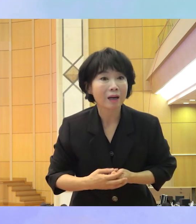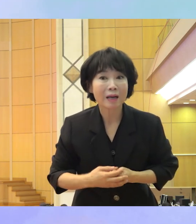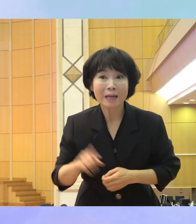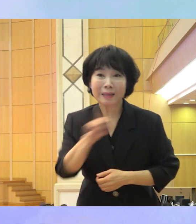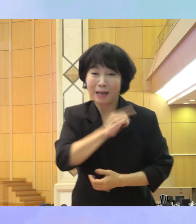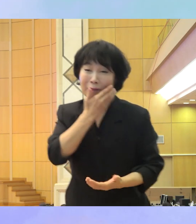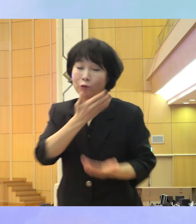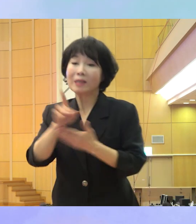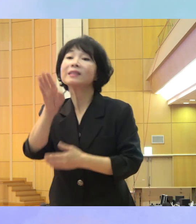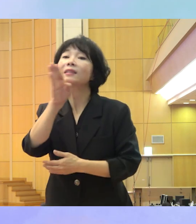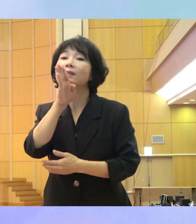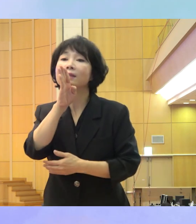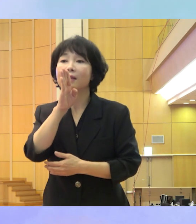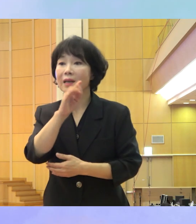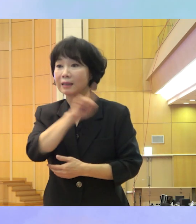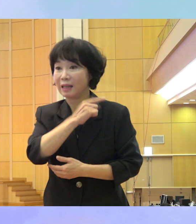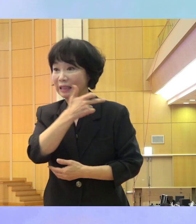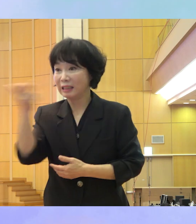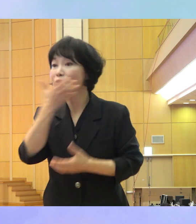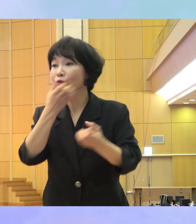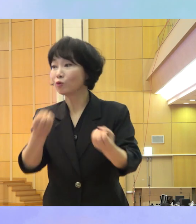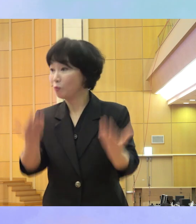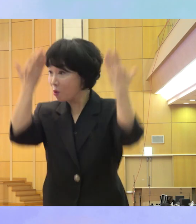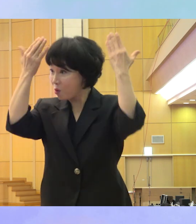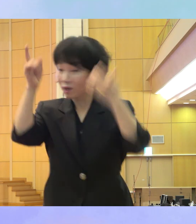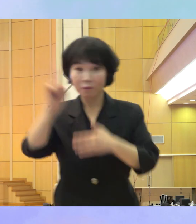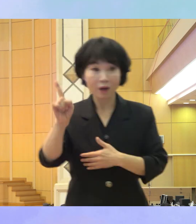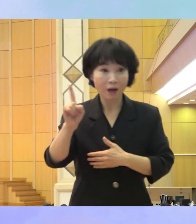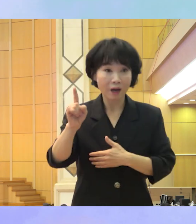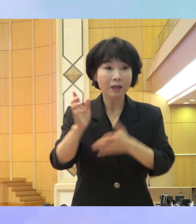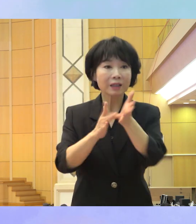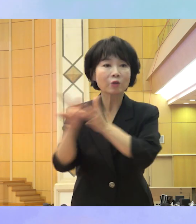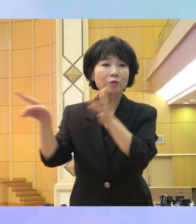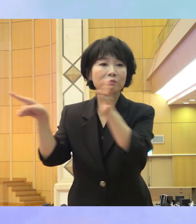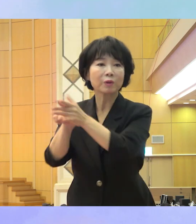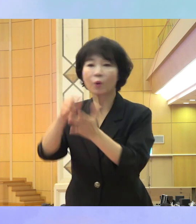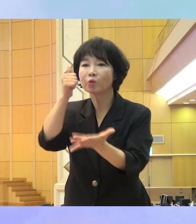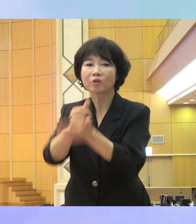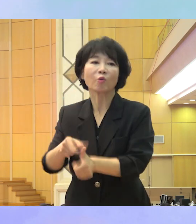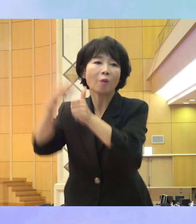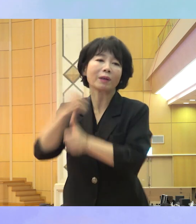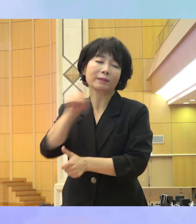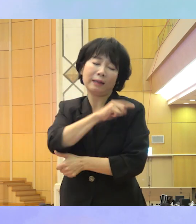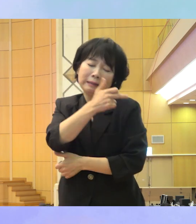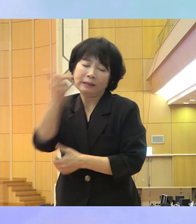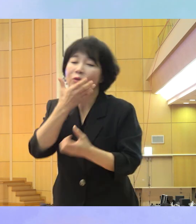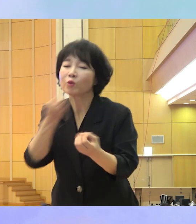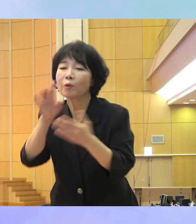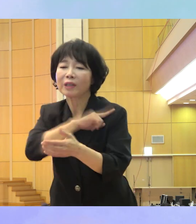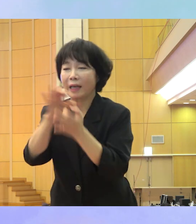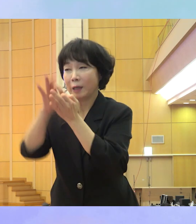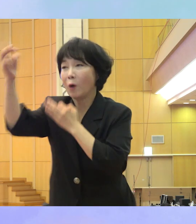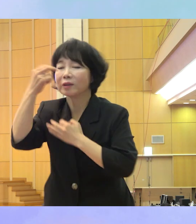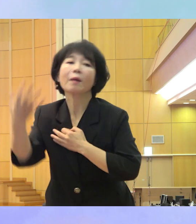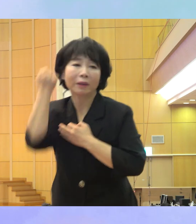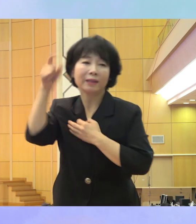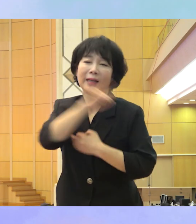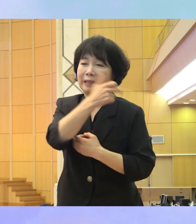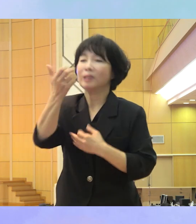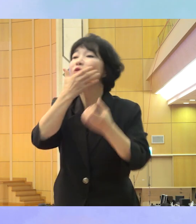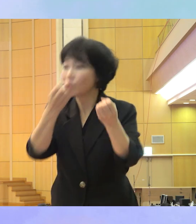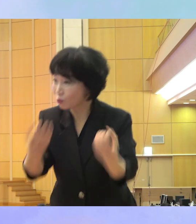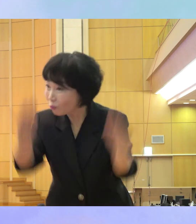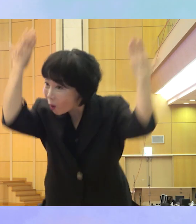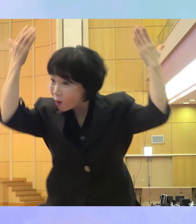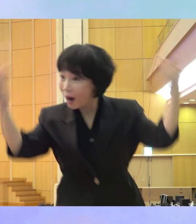복은요, 예수 믿고 죄에서 구원받는 것이고 영생 얻는 것이고 하나님 자녀